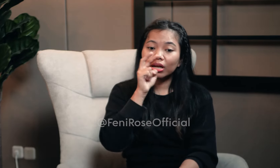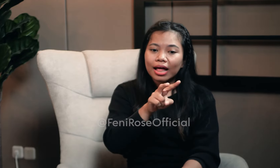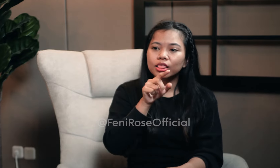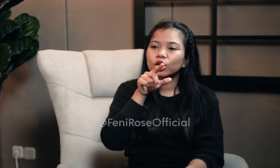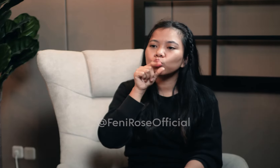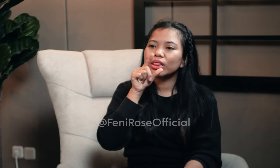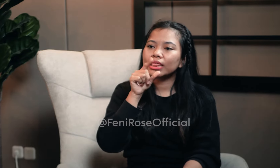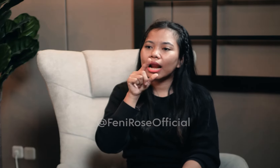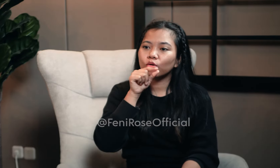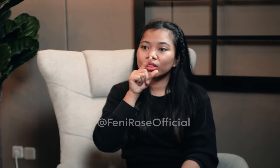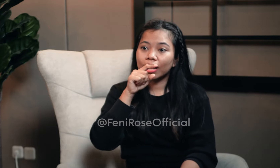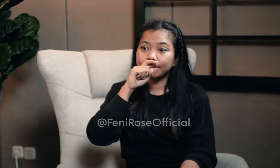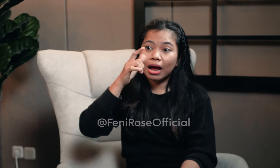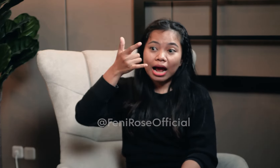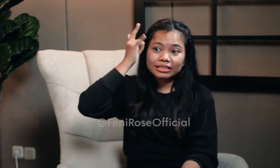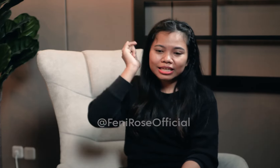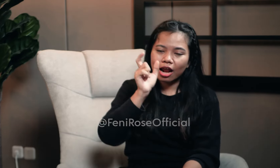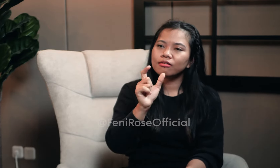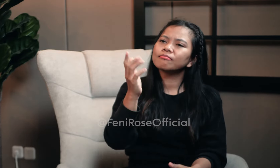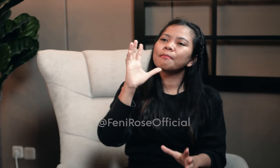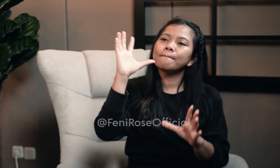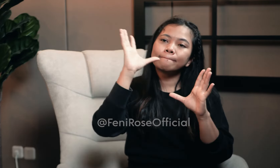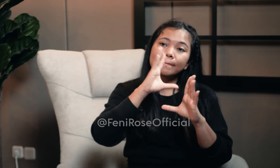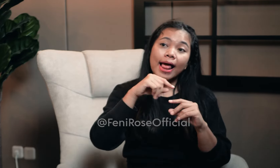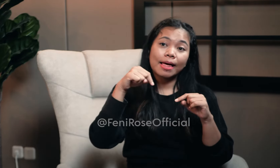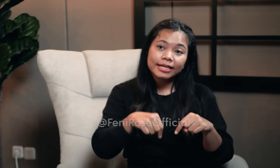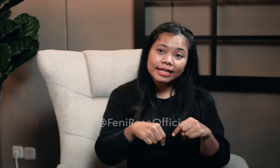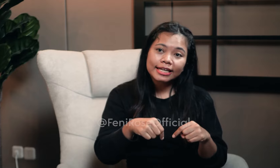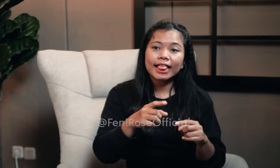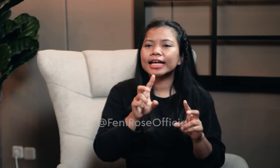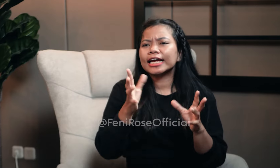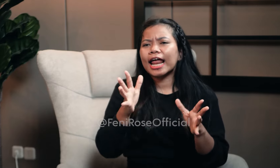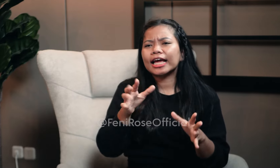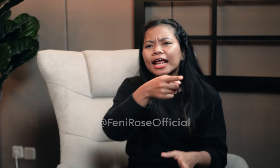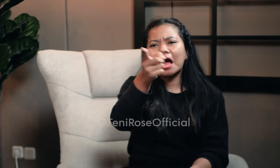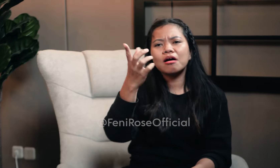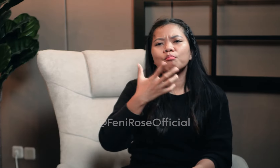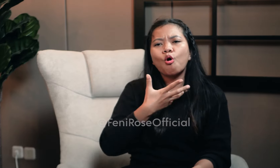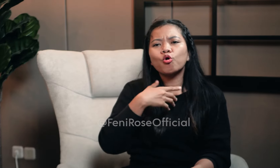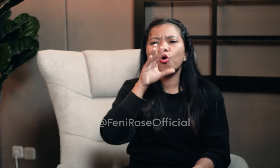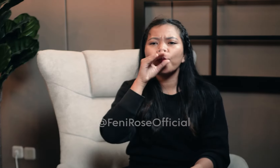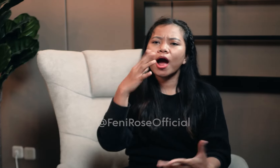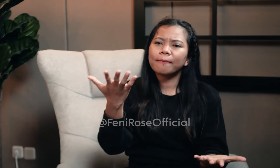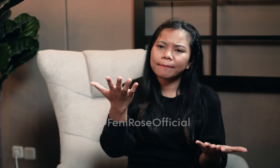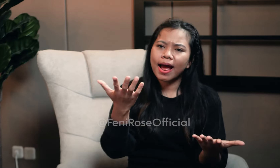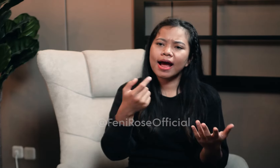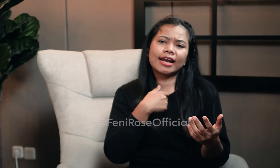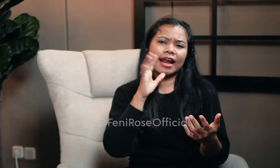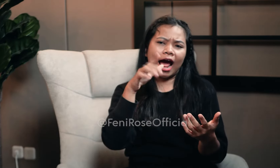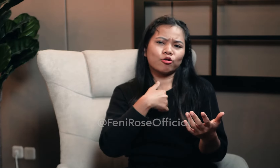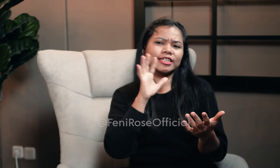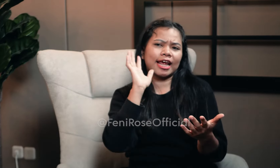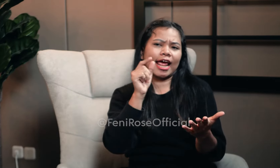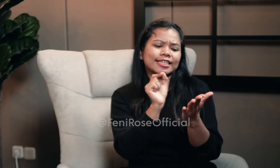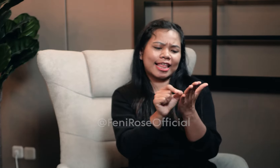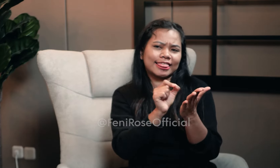Enggak penting Mbak yang penting topik dan Twitter pak Ganjar itu waktu itu Siti mempelajari Lagi diomongin apa sih